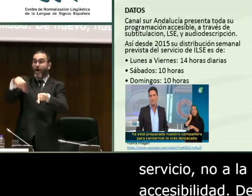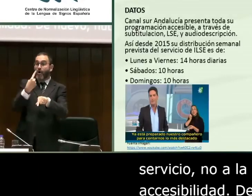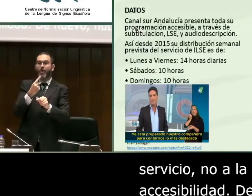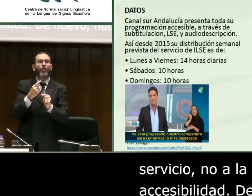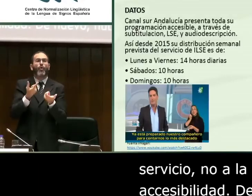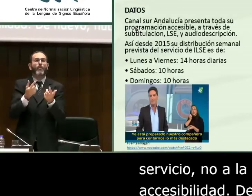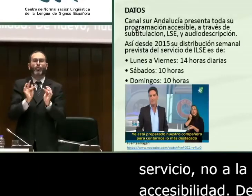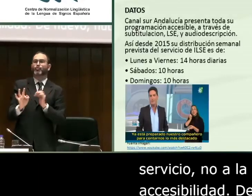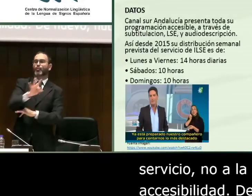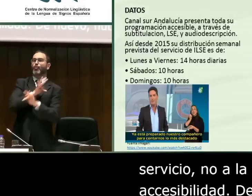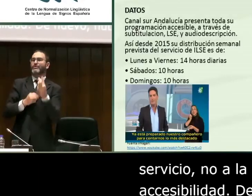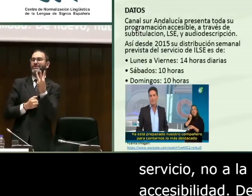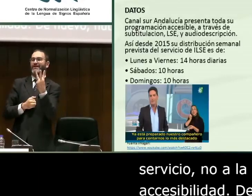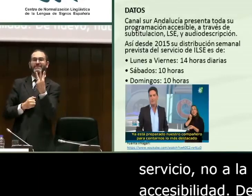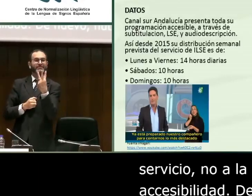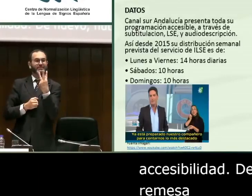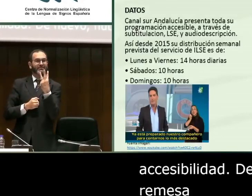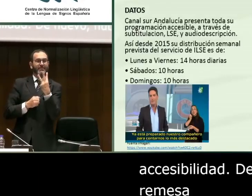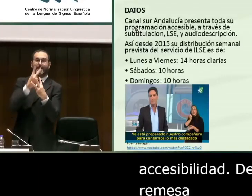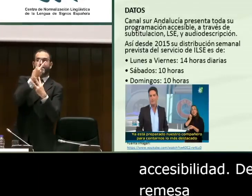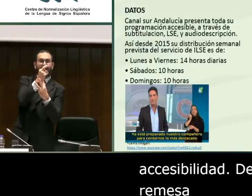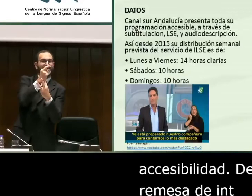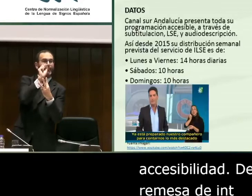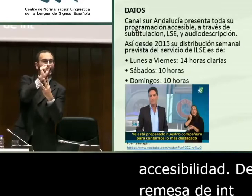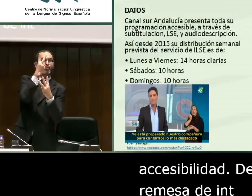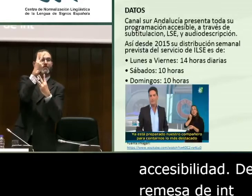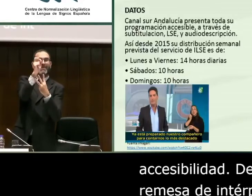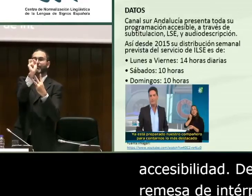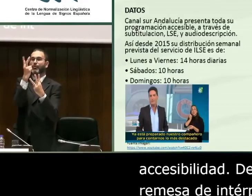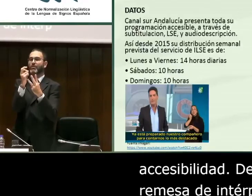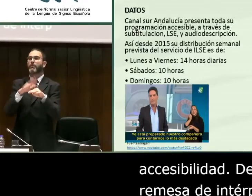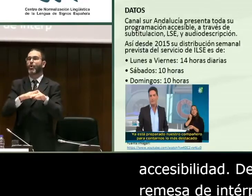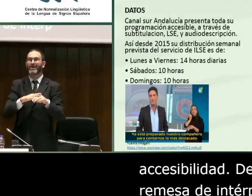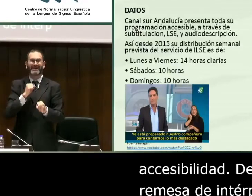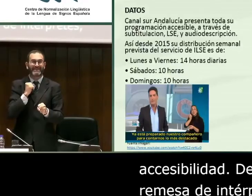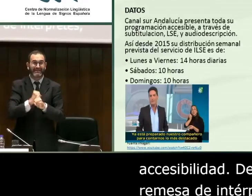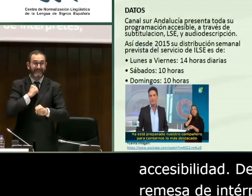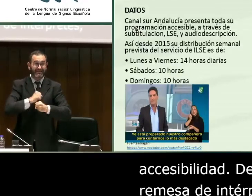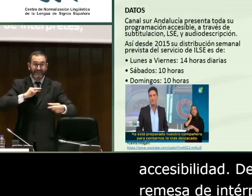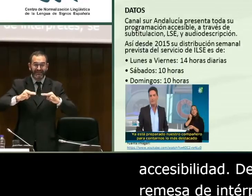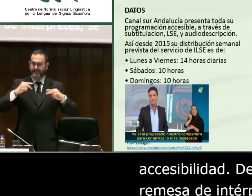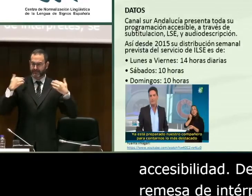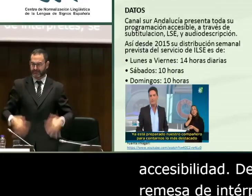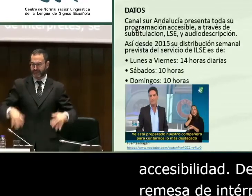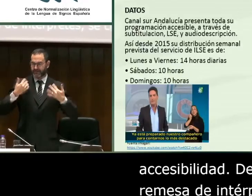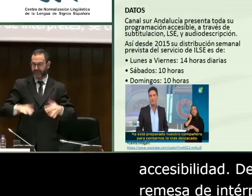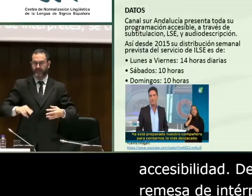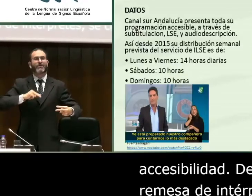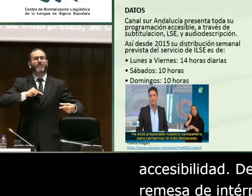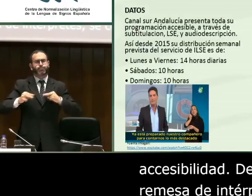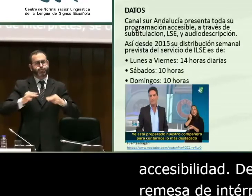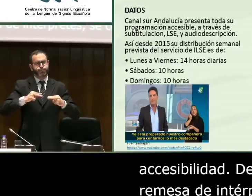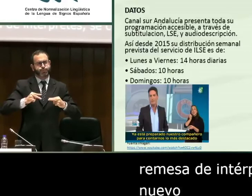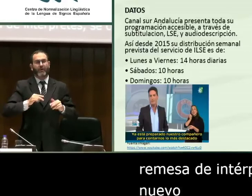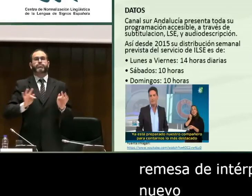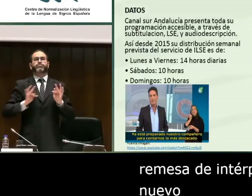Si veis, hay turnos entre intérpretes, cada intérprete se va turnando más o menos durante 20 minutos, como lo